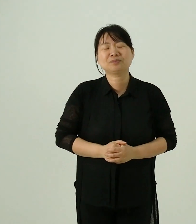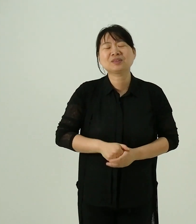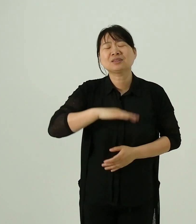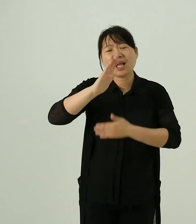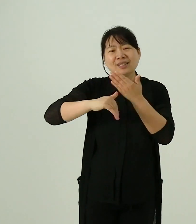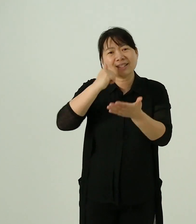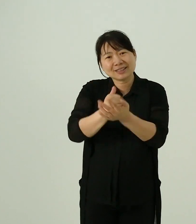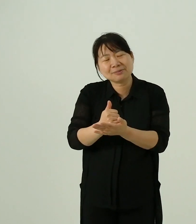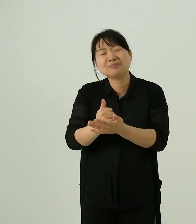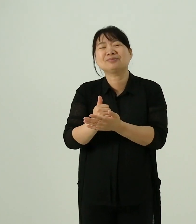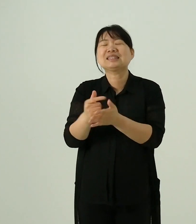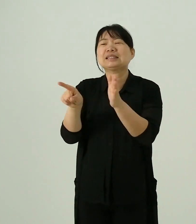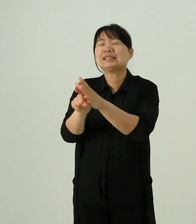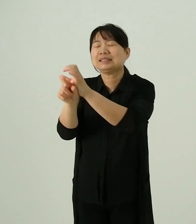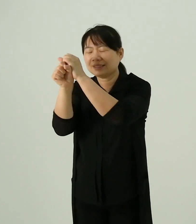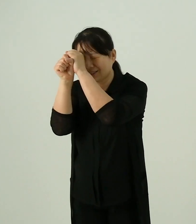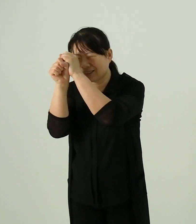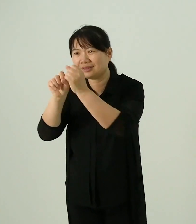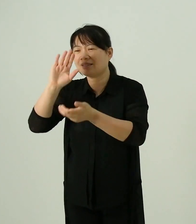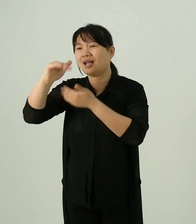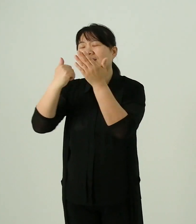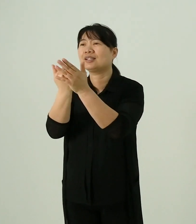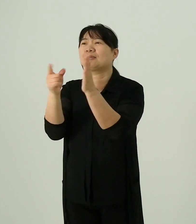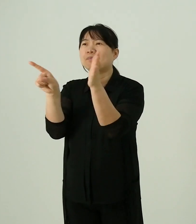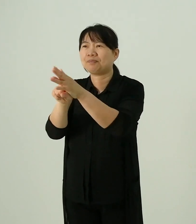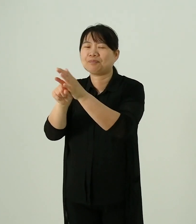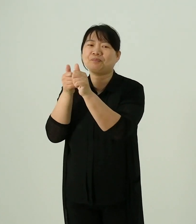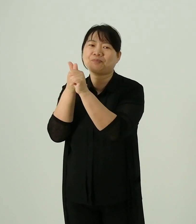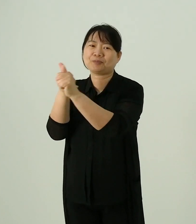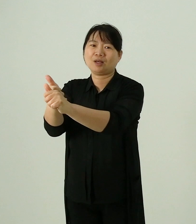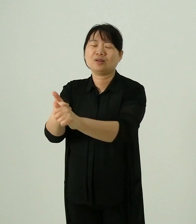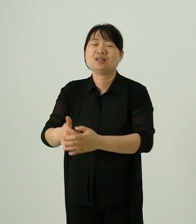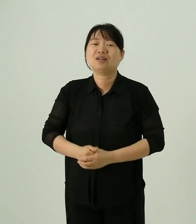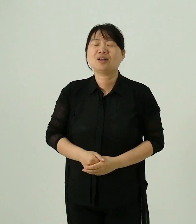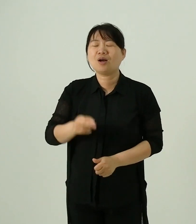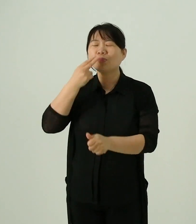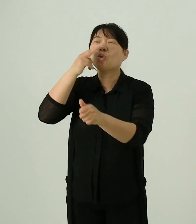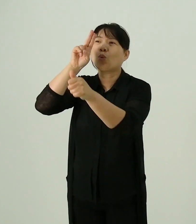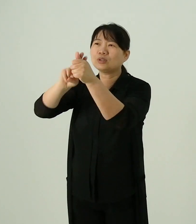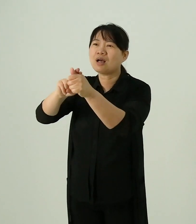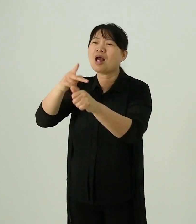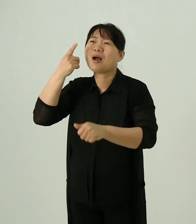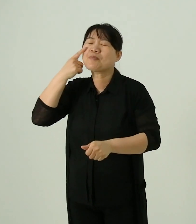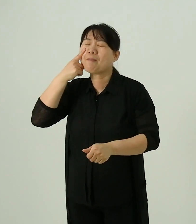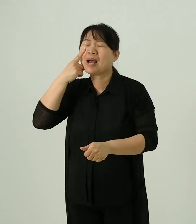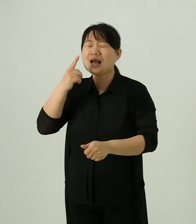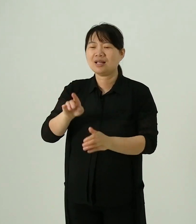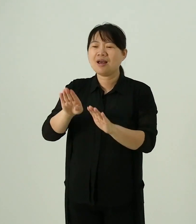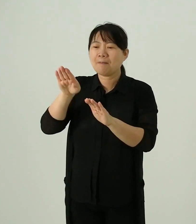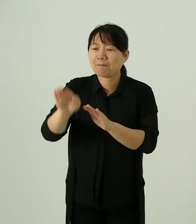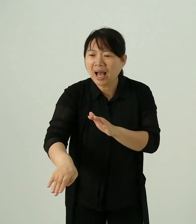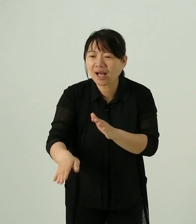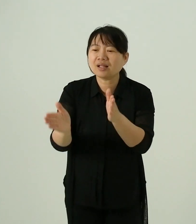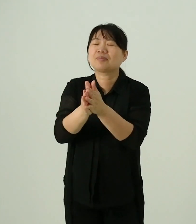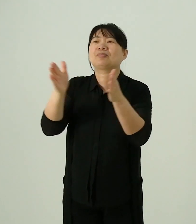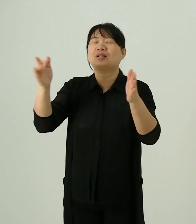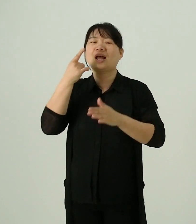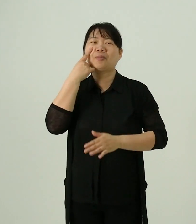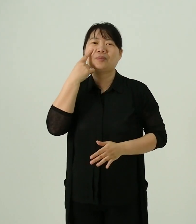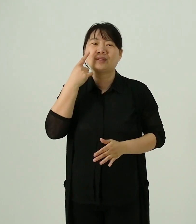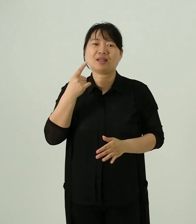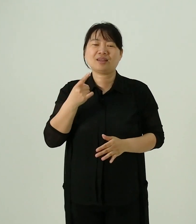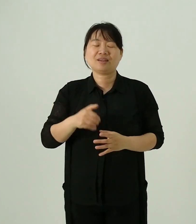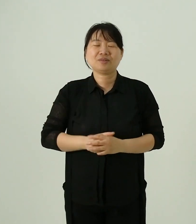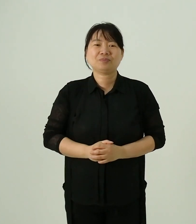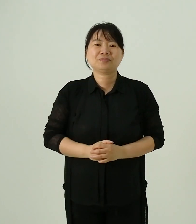그냥 그분을 의지하고 그분을 믿고 도전하시고 발을 내디드세요.